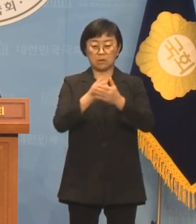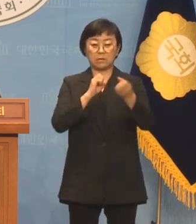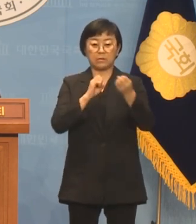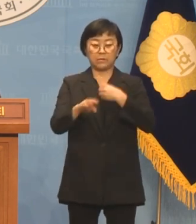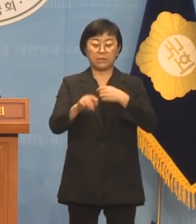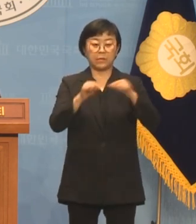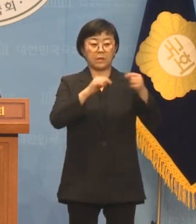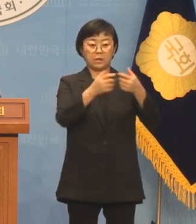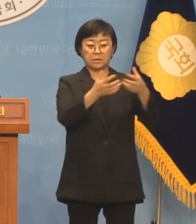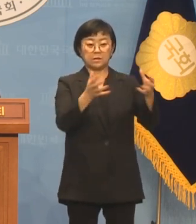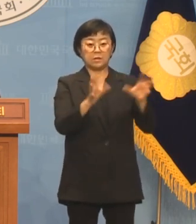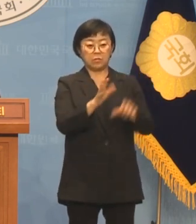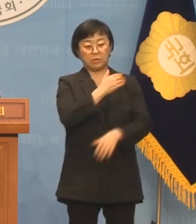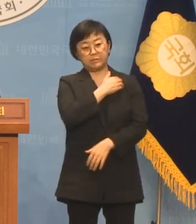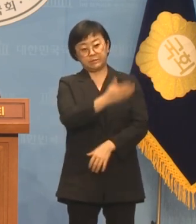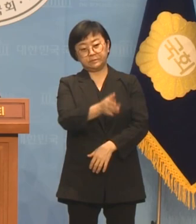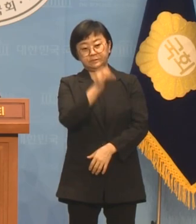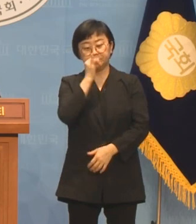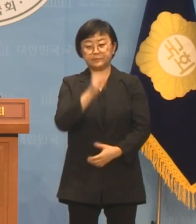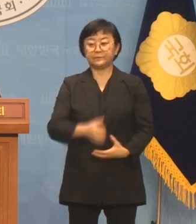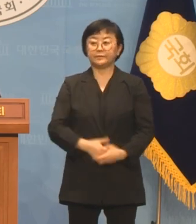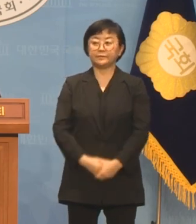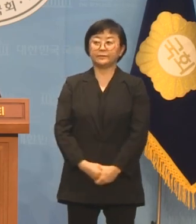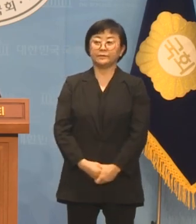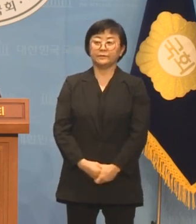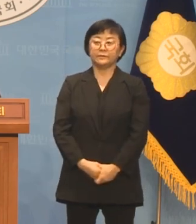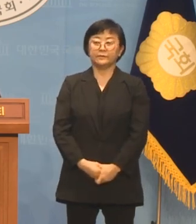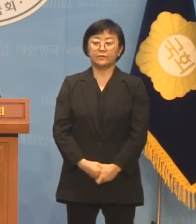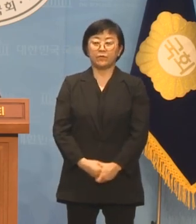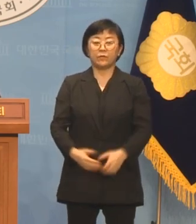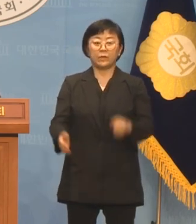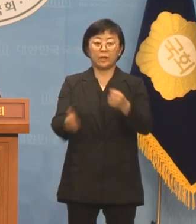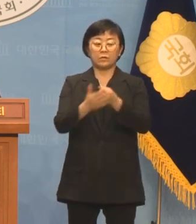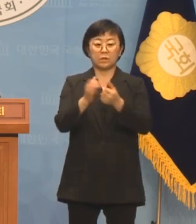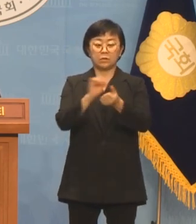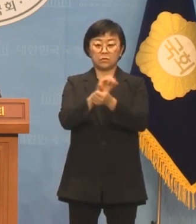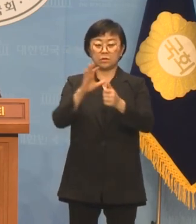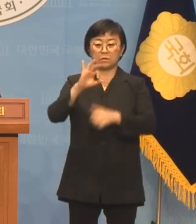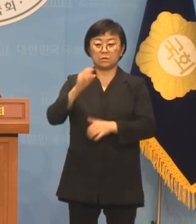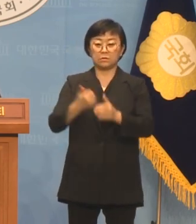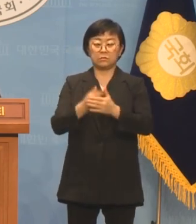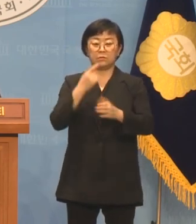당 지도부는 외면만 하고 있습니다. 그래서 동작을 해서